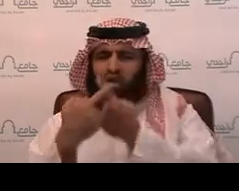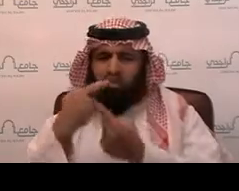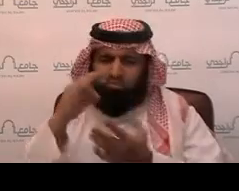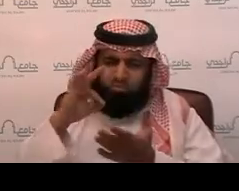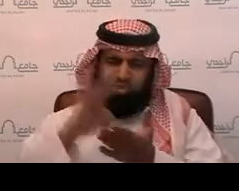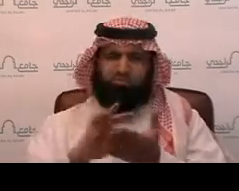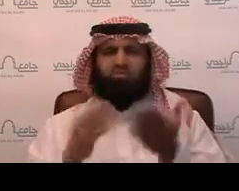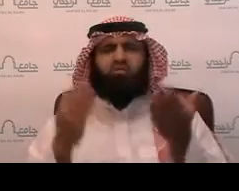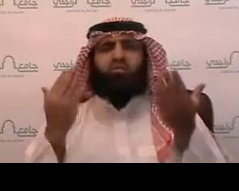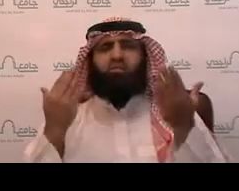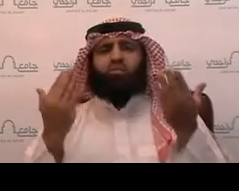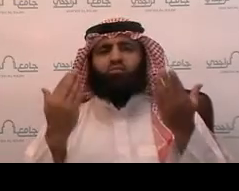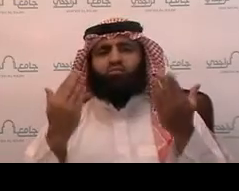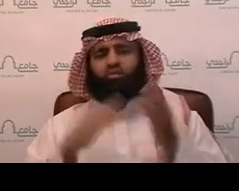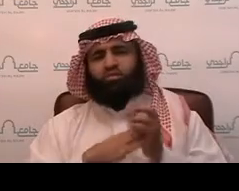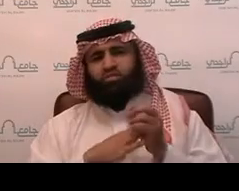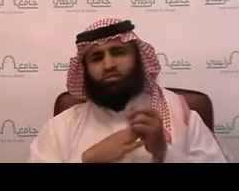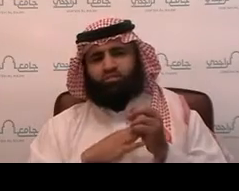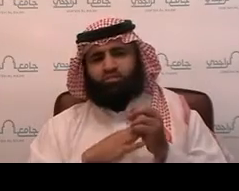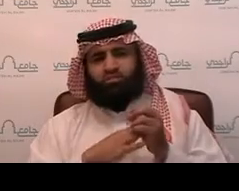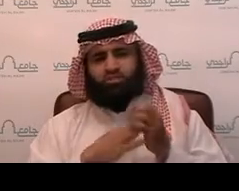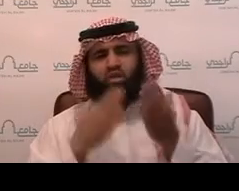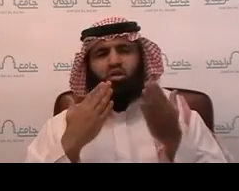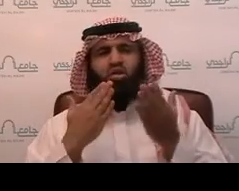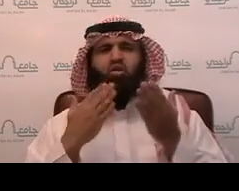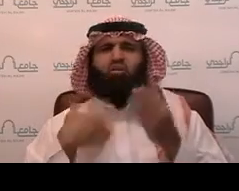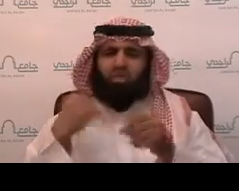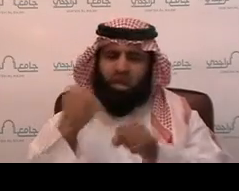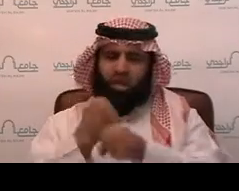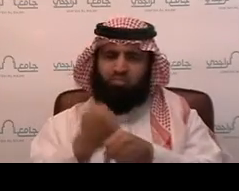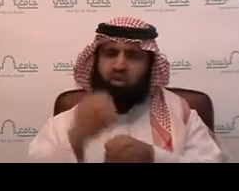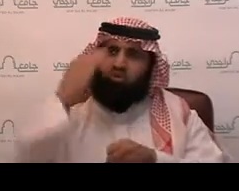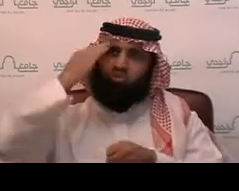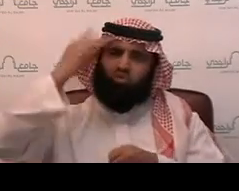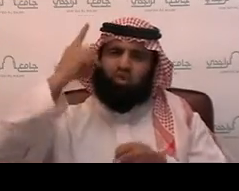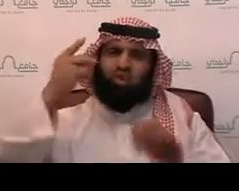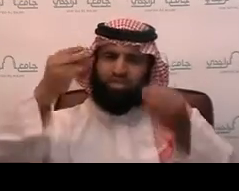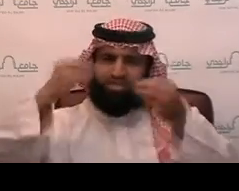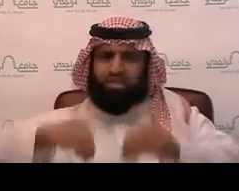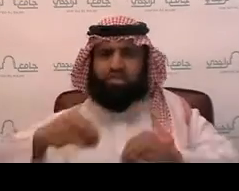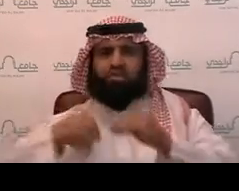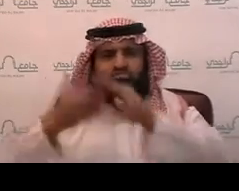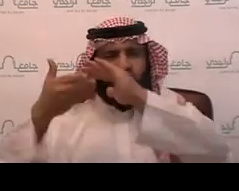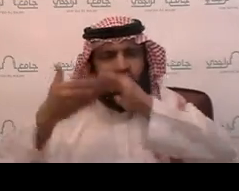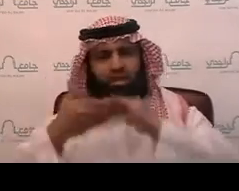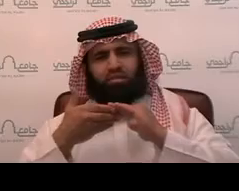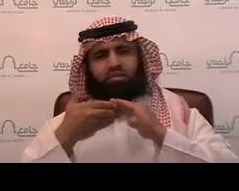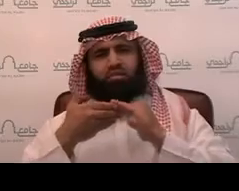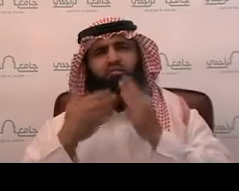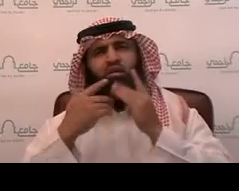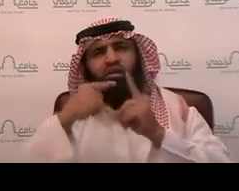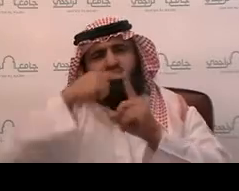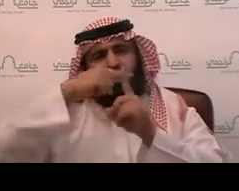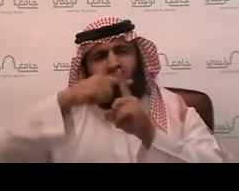يحزنون، واجعلنا من عبادك الشاكرين، وأعذنا اللهم من الشرك وحال الخاسرين.